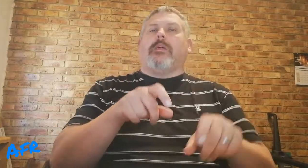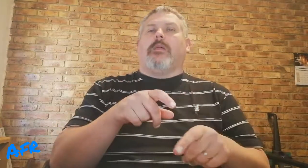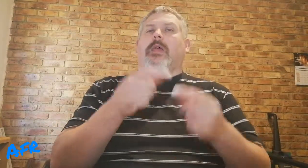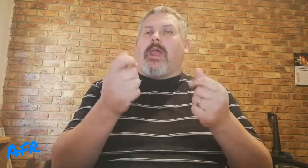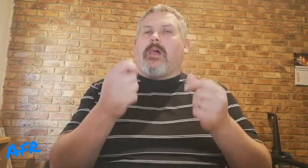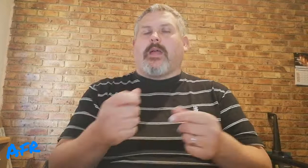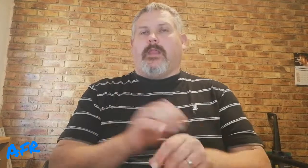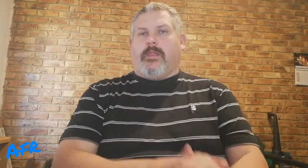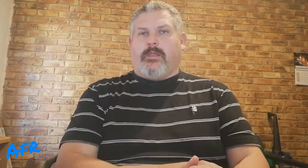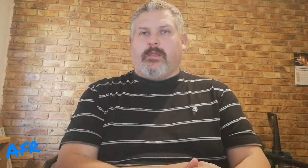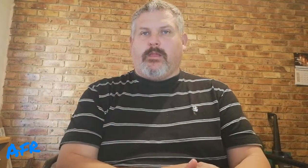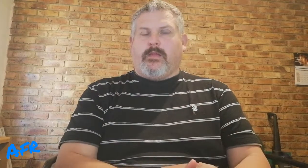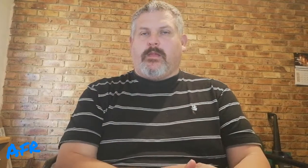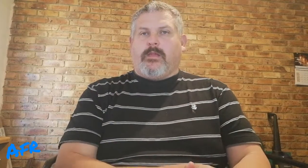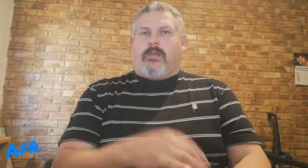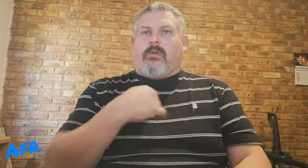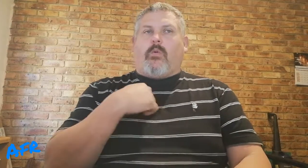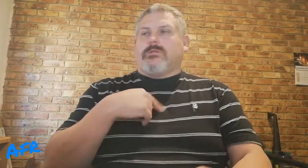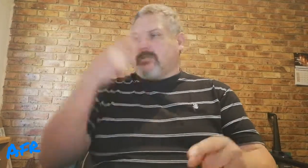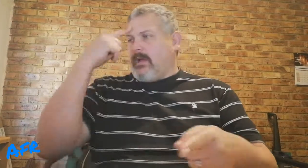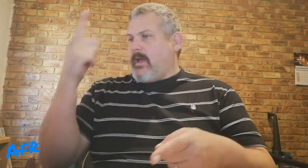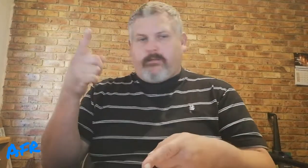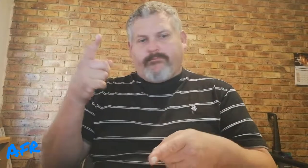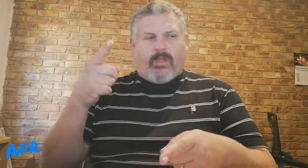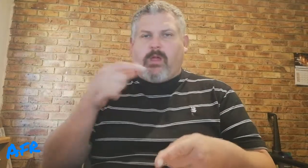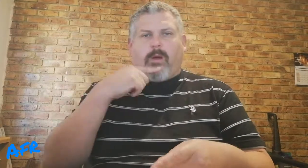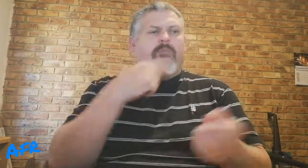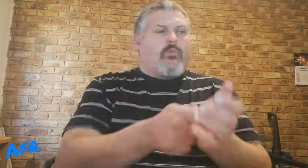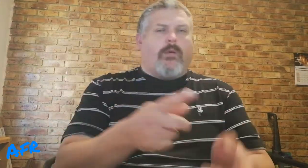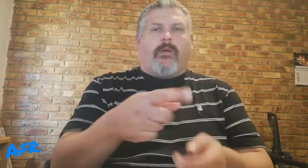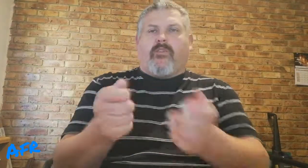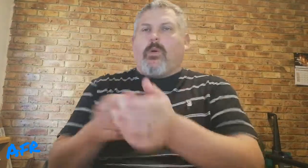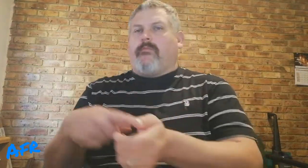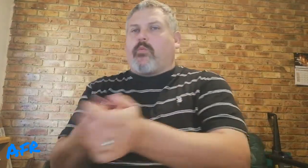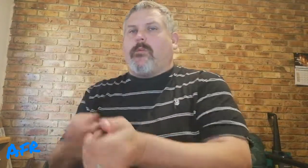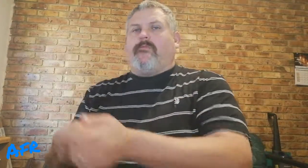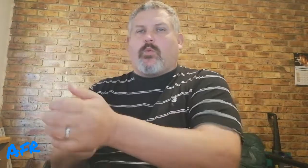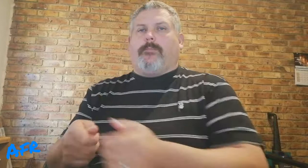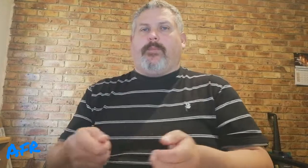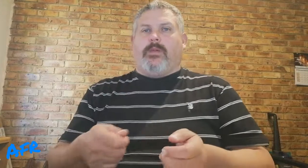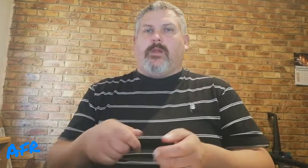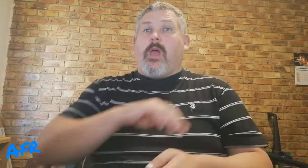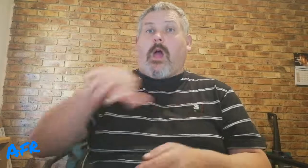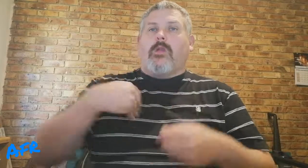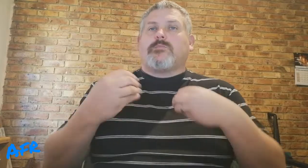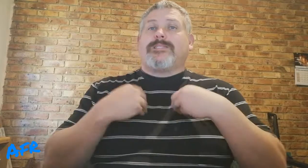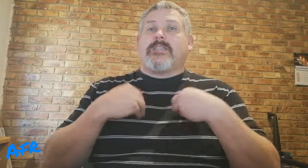achter geld aan. Ons denk aan, maar verkoop. Aan ons